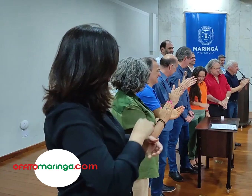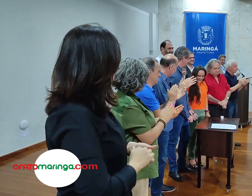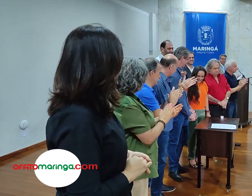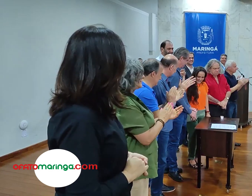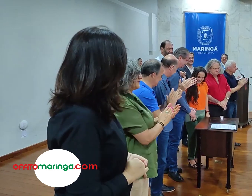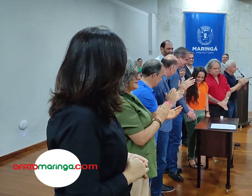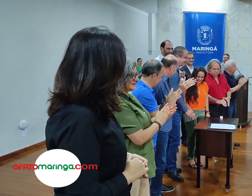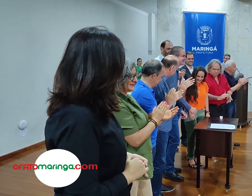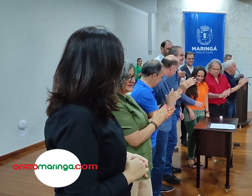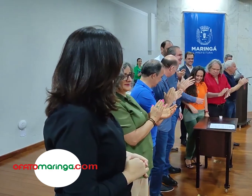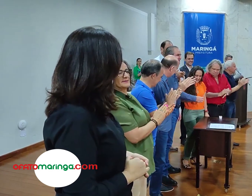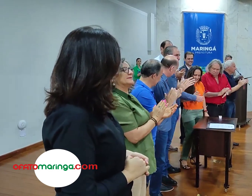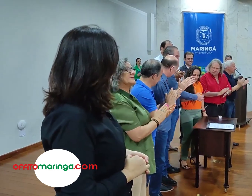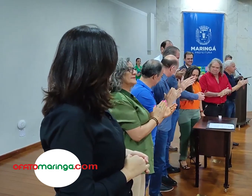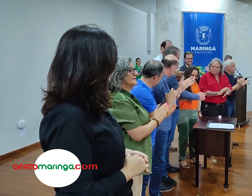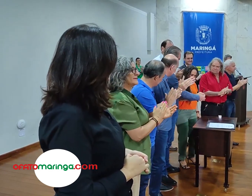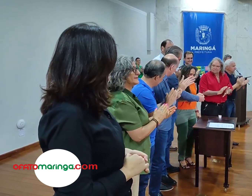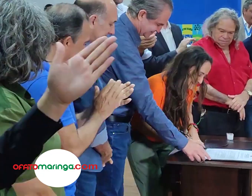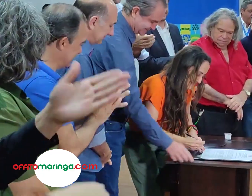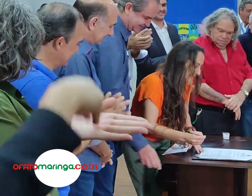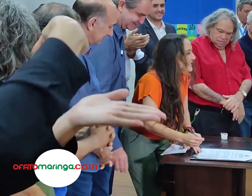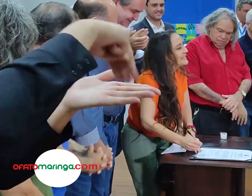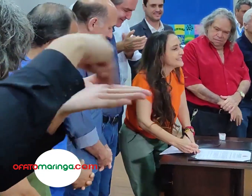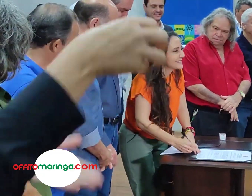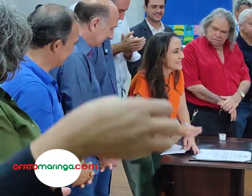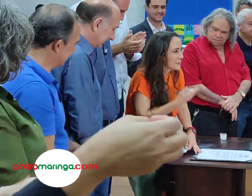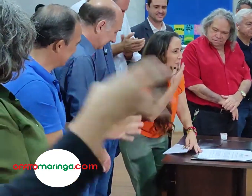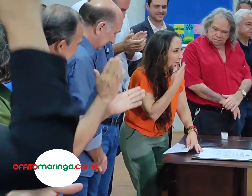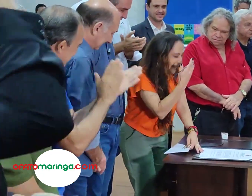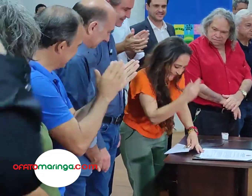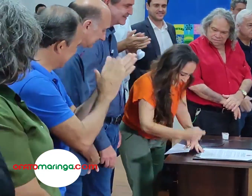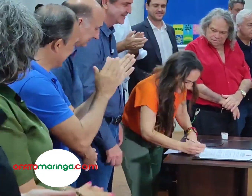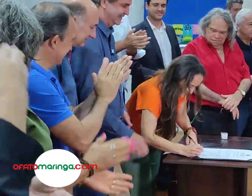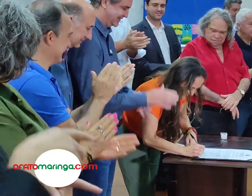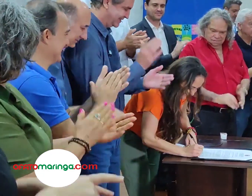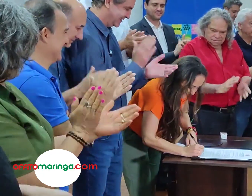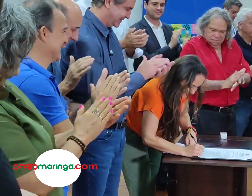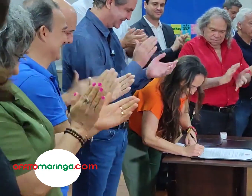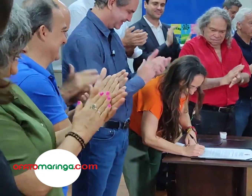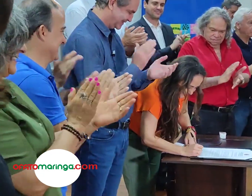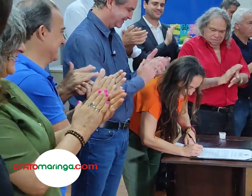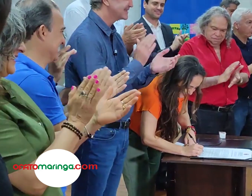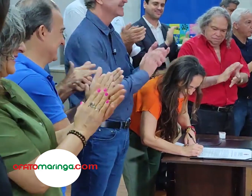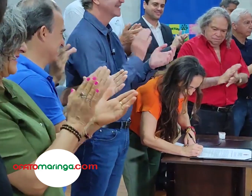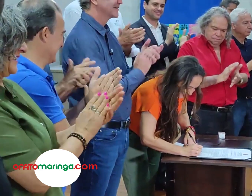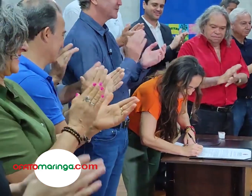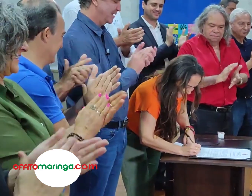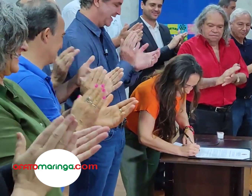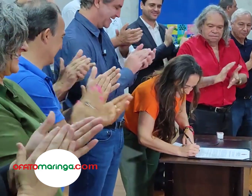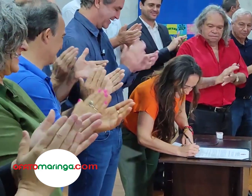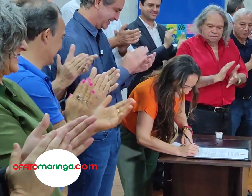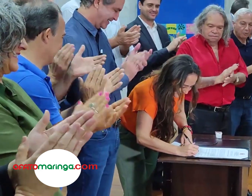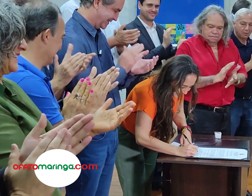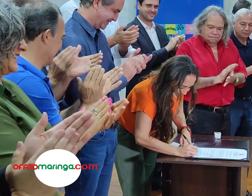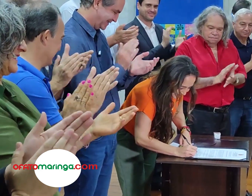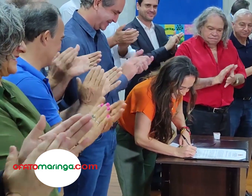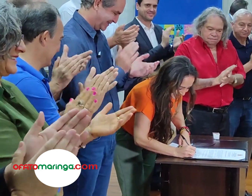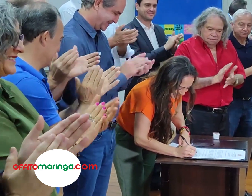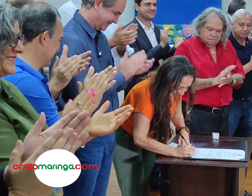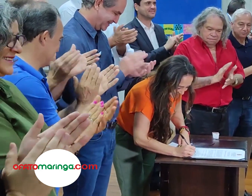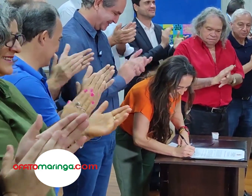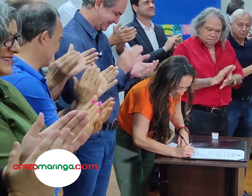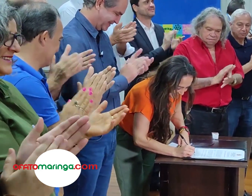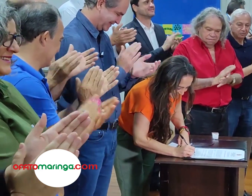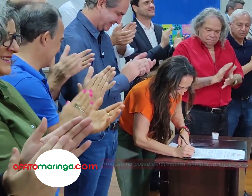queres de mim? Com essa pergunta retórica, algo entre ela e sua fé, Maria Elizabeth Dumont, primeira secretária